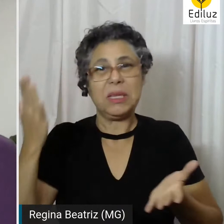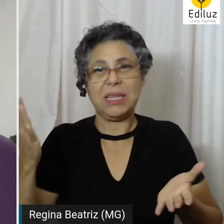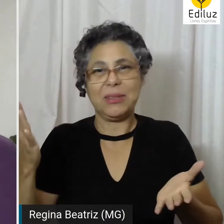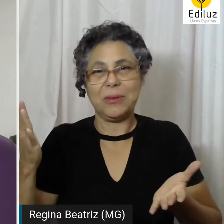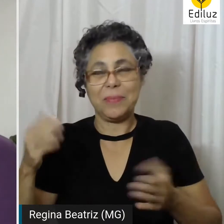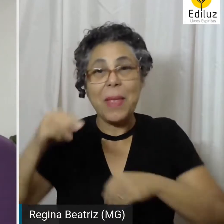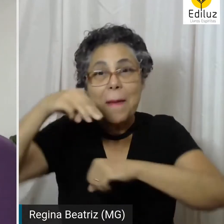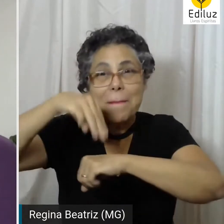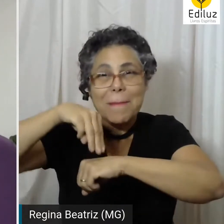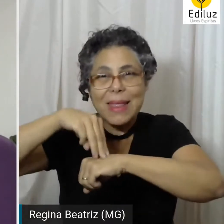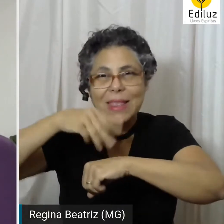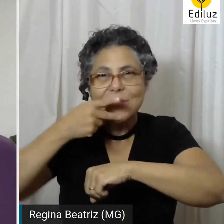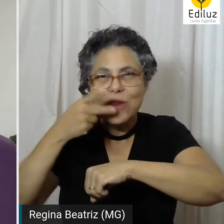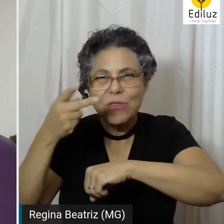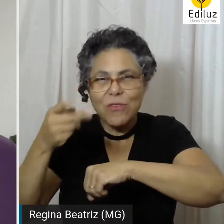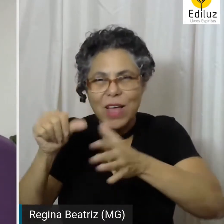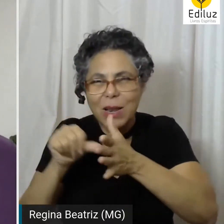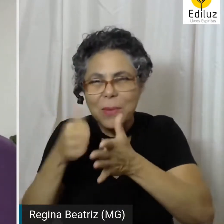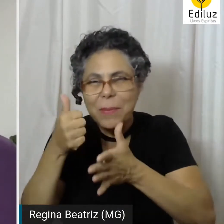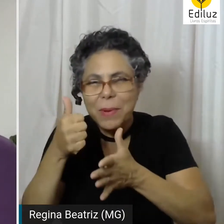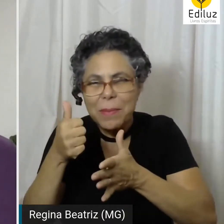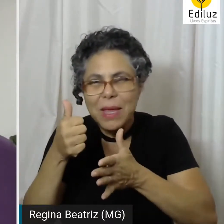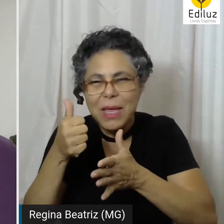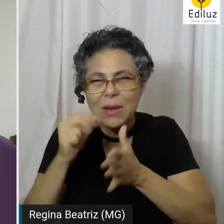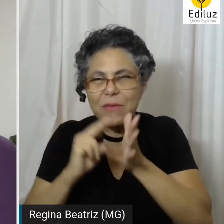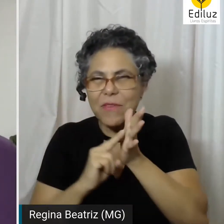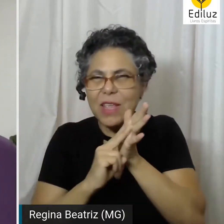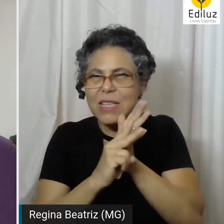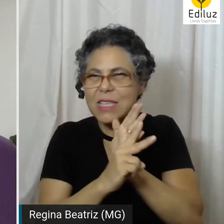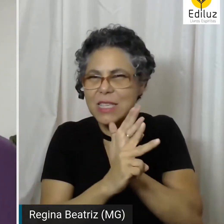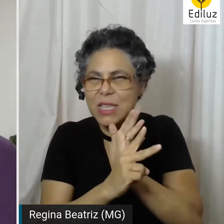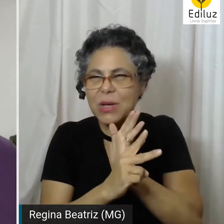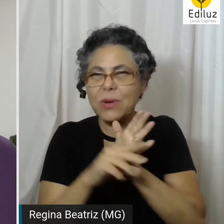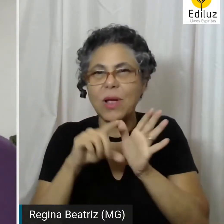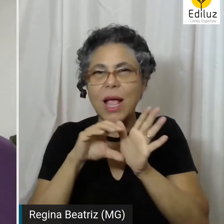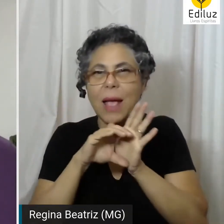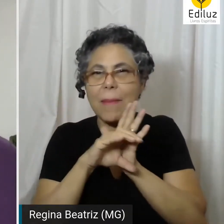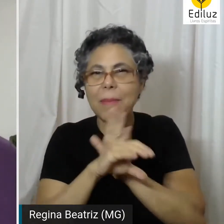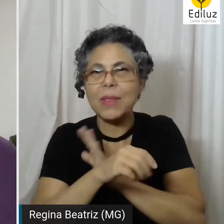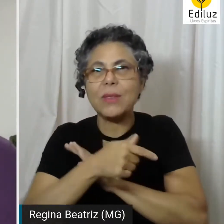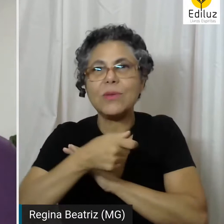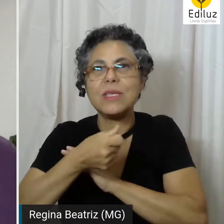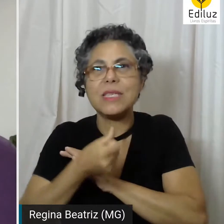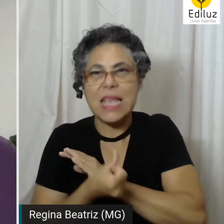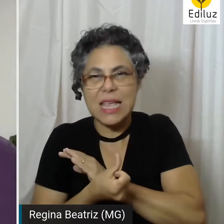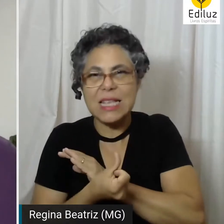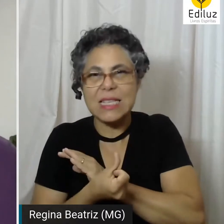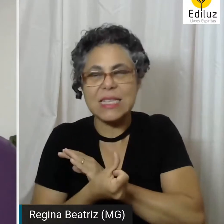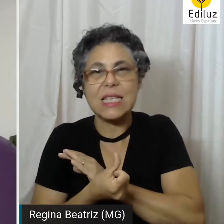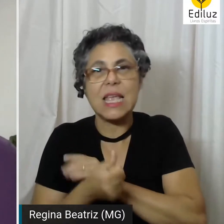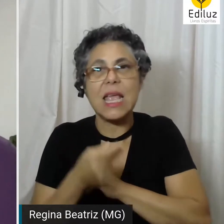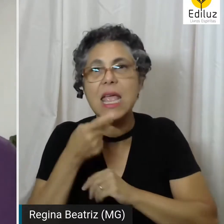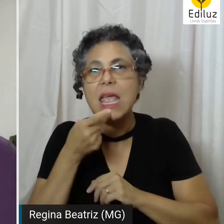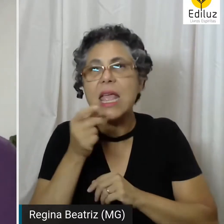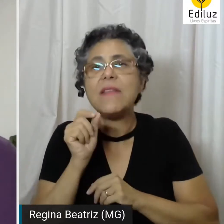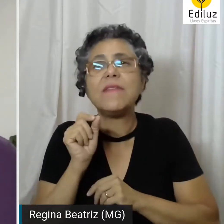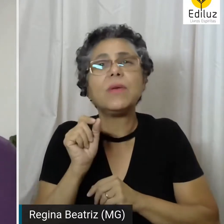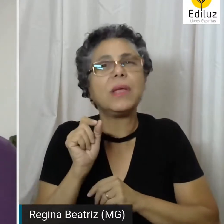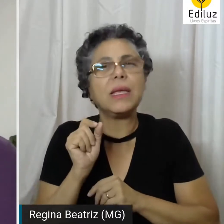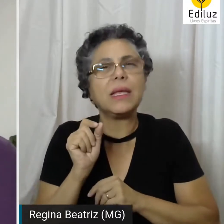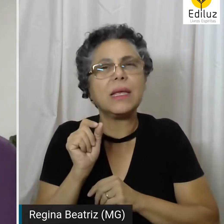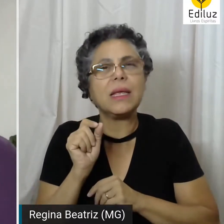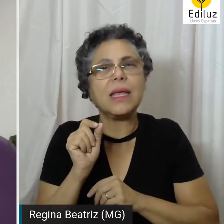Mateus, quando fala no primeiro versículo do capítulo 6, ele